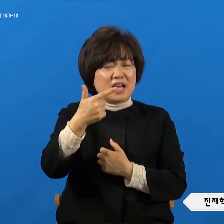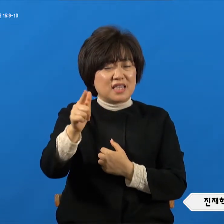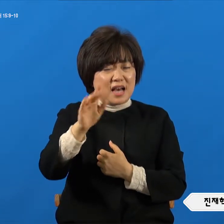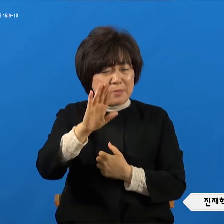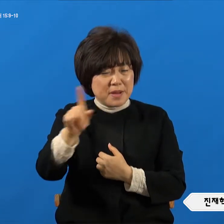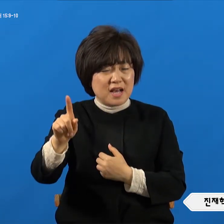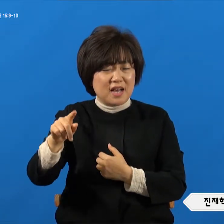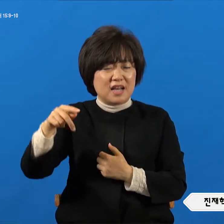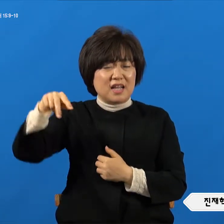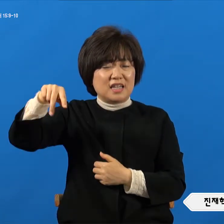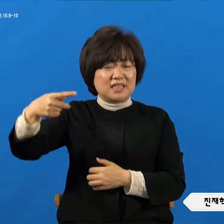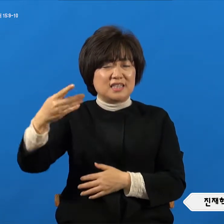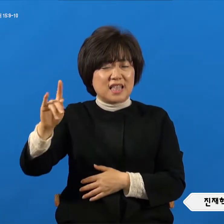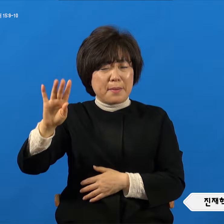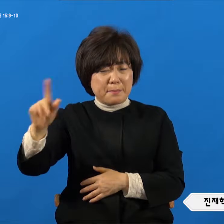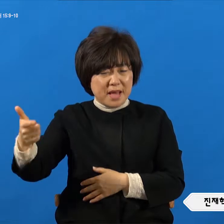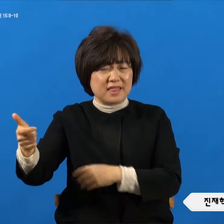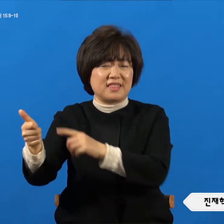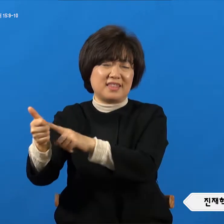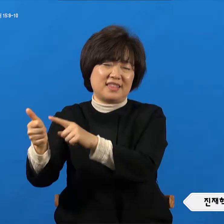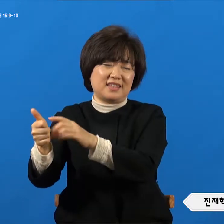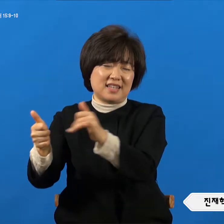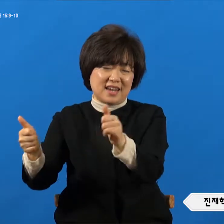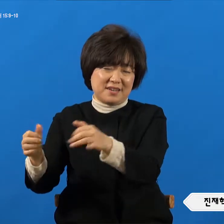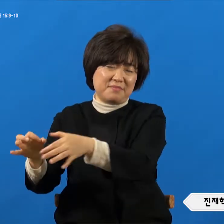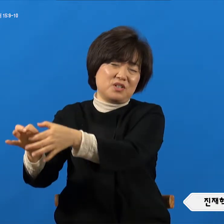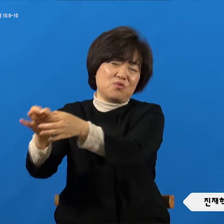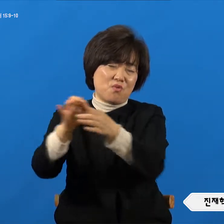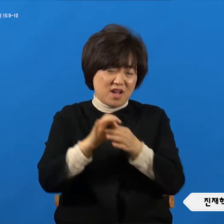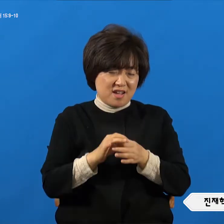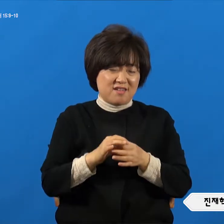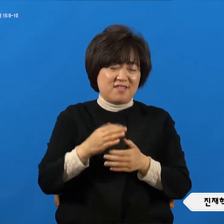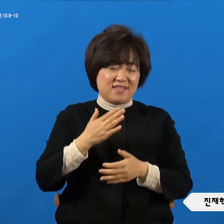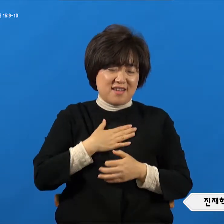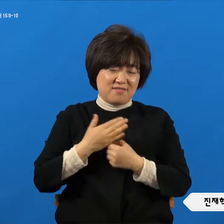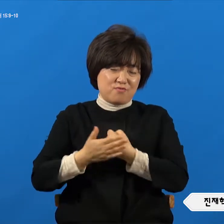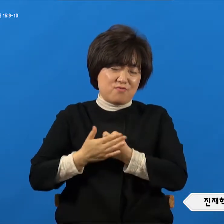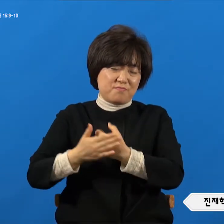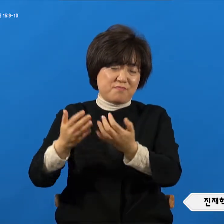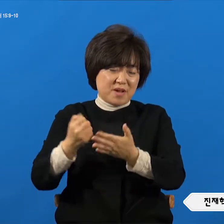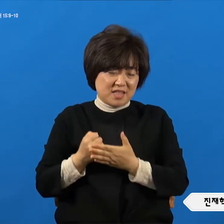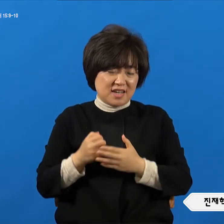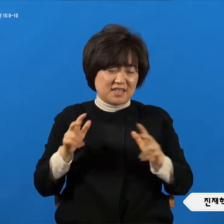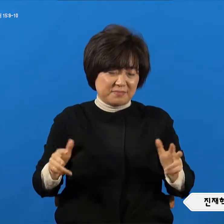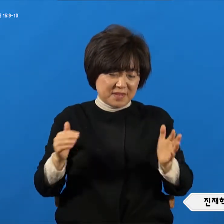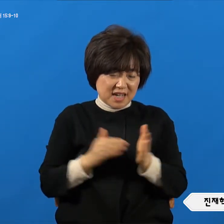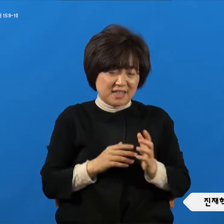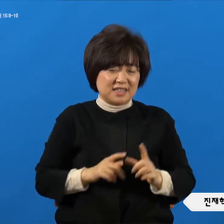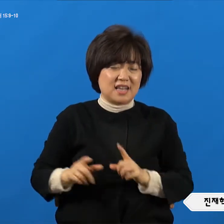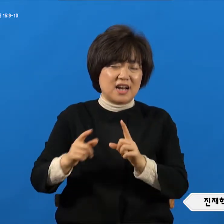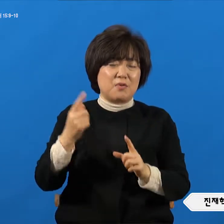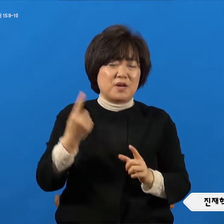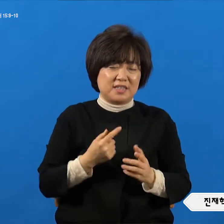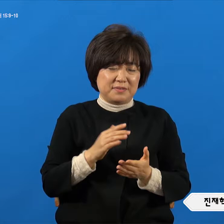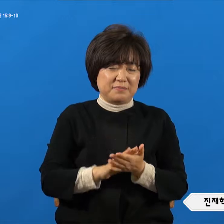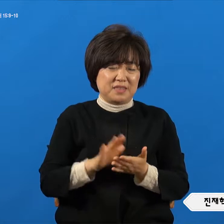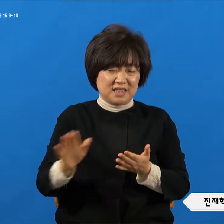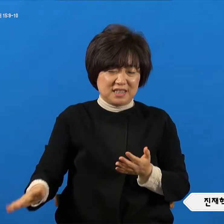스데반을 사용하셨습니다. 오늘 그래서 우리가 여기까지 왔습니다. 민족